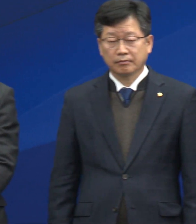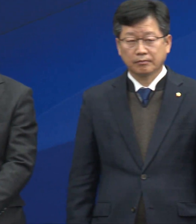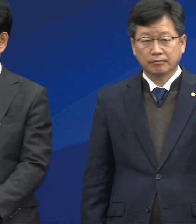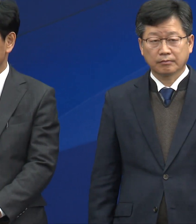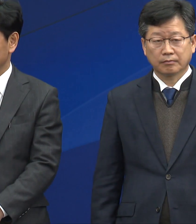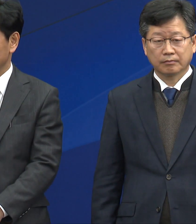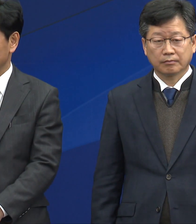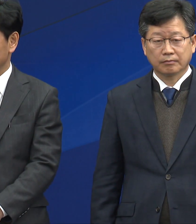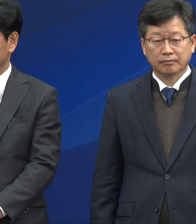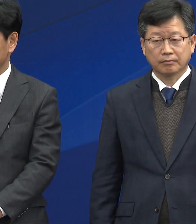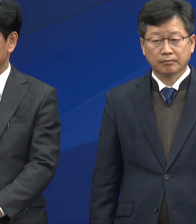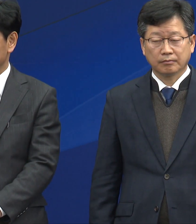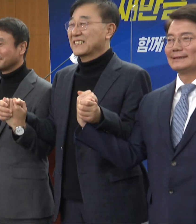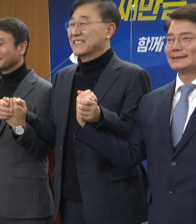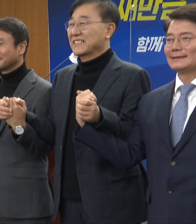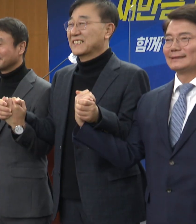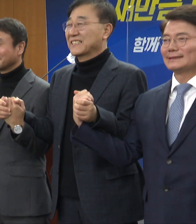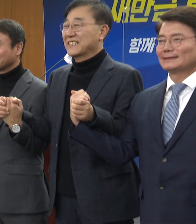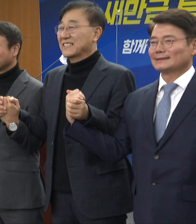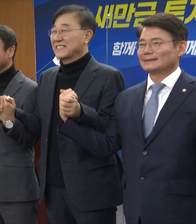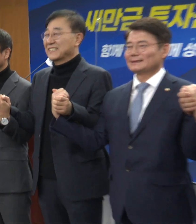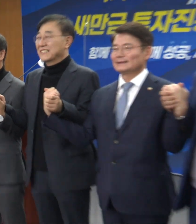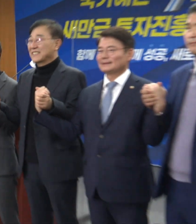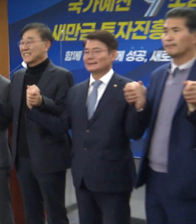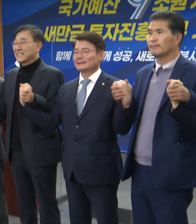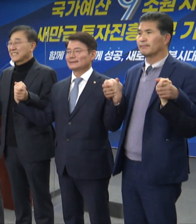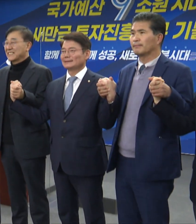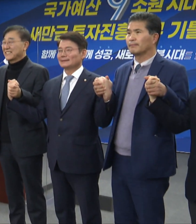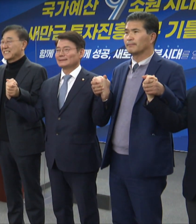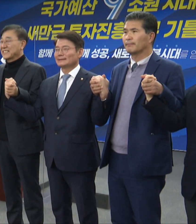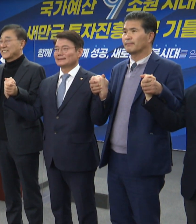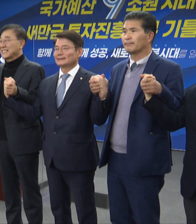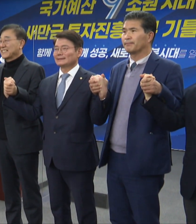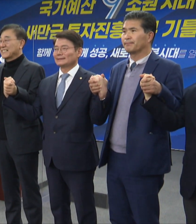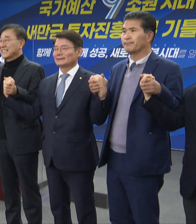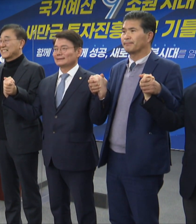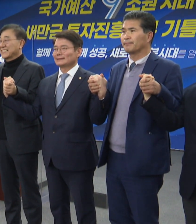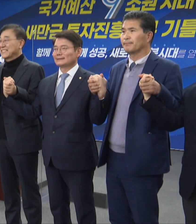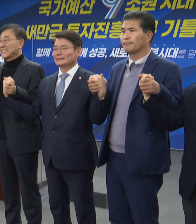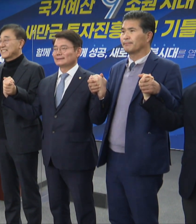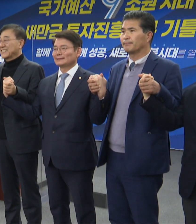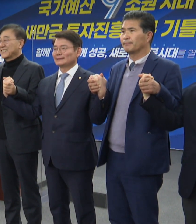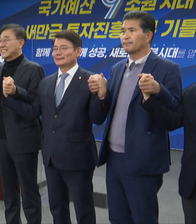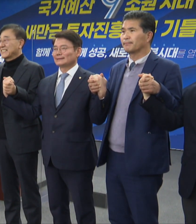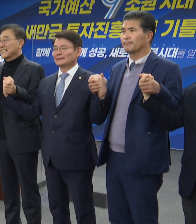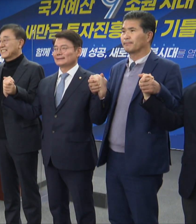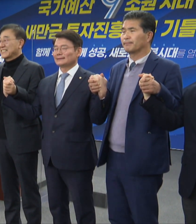정치권과 노력해 나가겠다고 밝혔습니다. BTV 뉴스 유철미입니다.